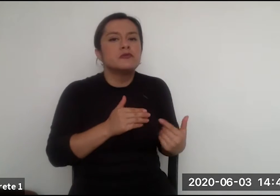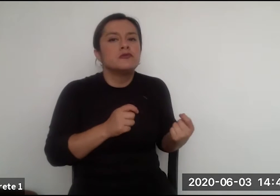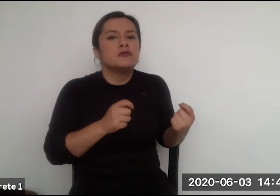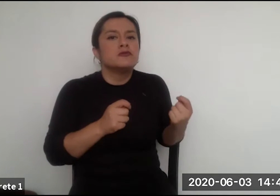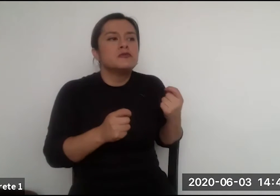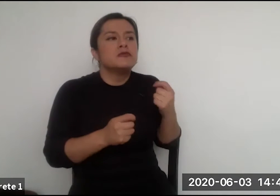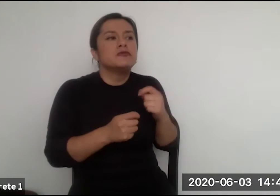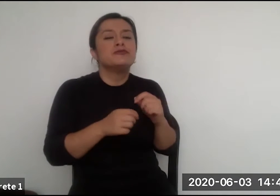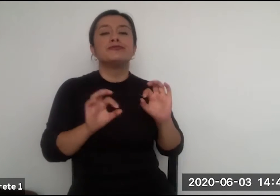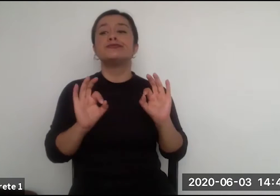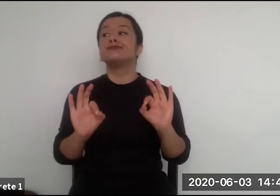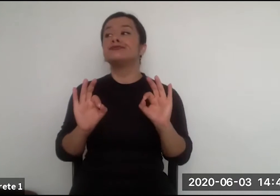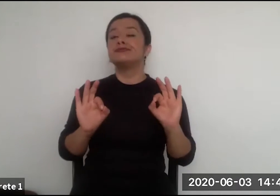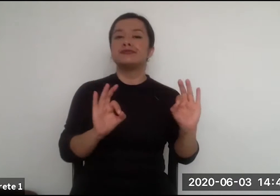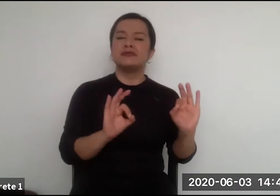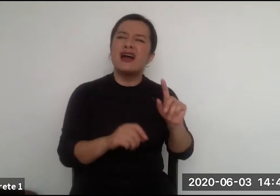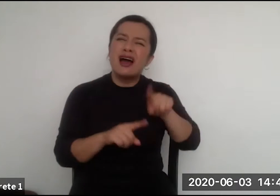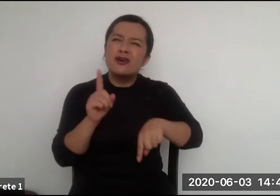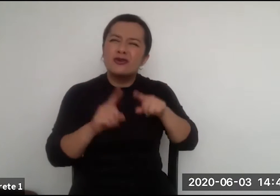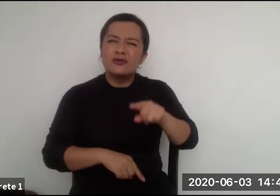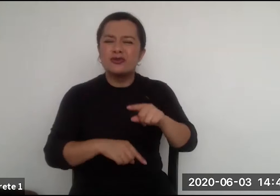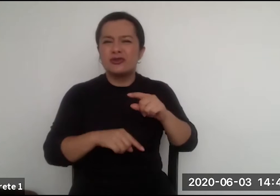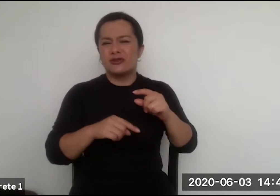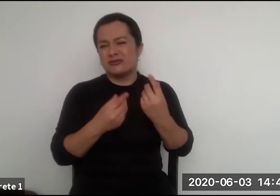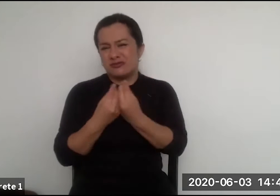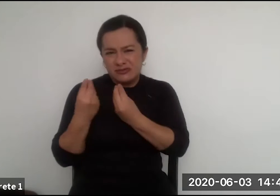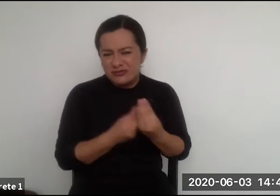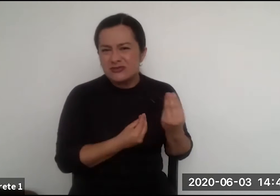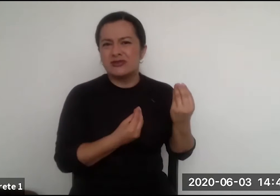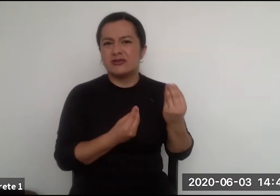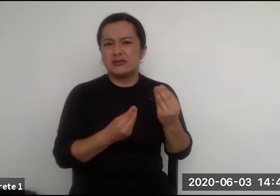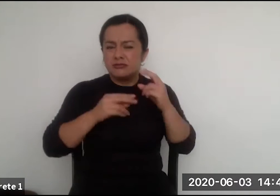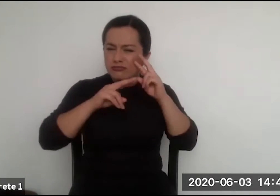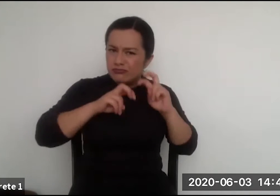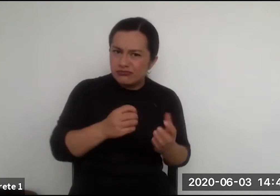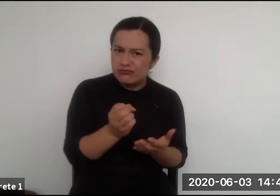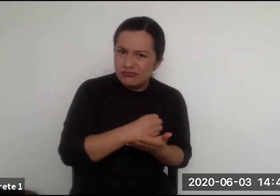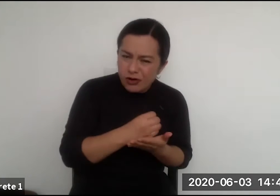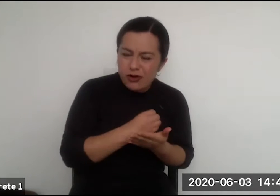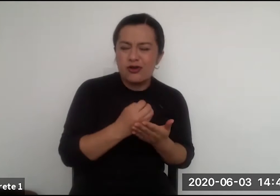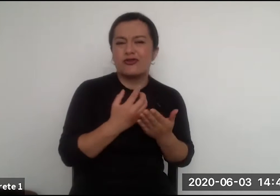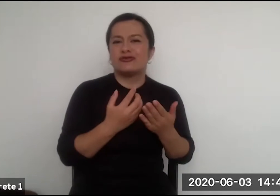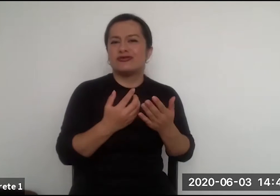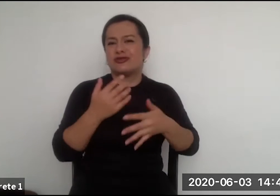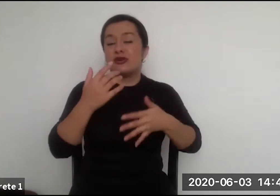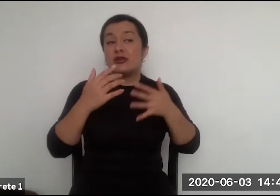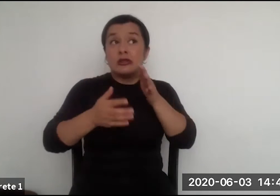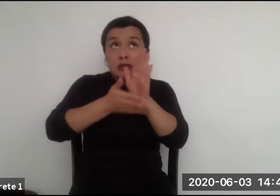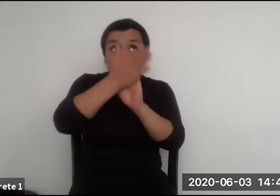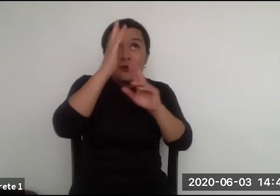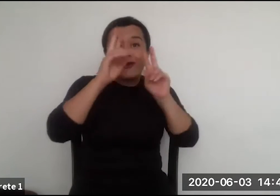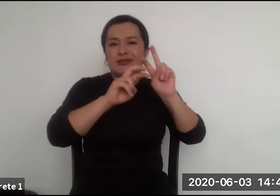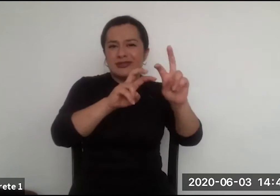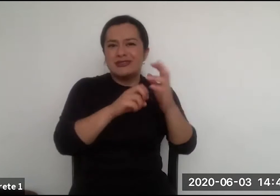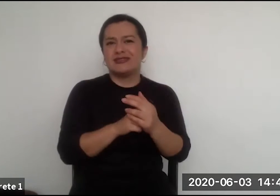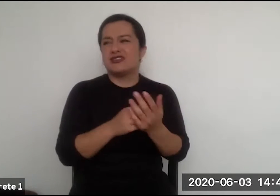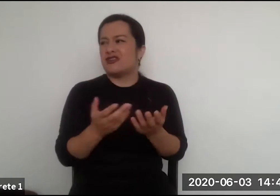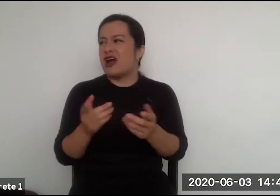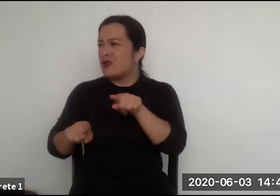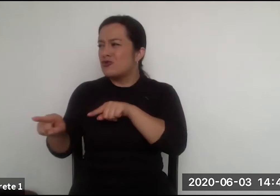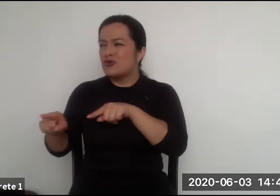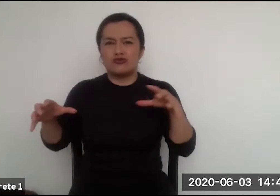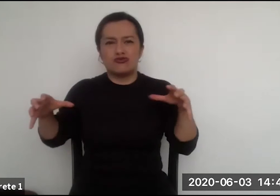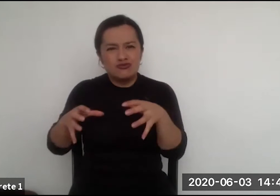físicos, biólogos, ecologistas, teólogos de la liberación y movimientos sociales nos hablan de